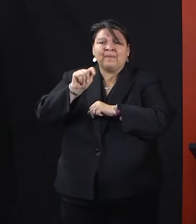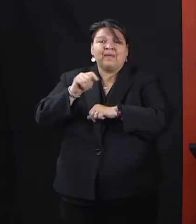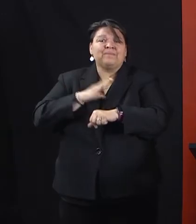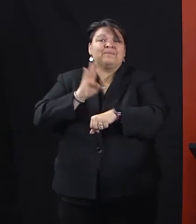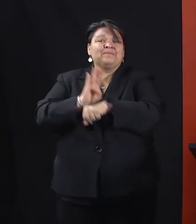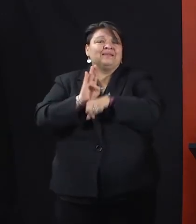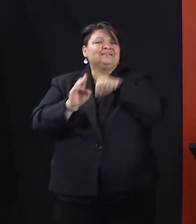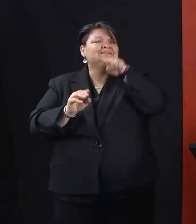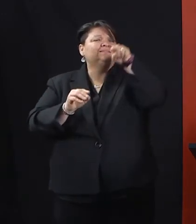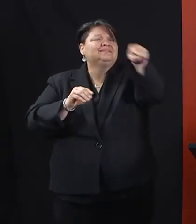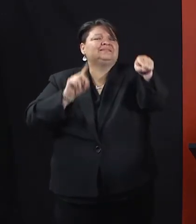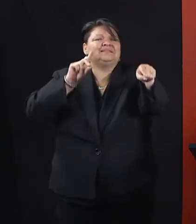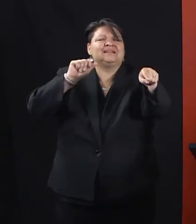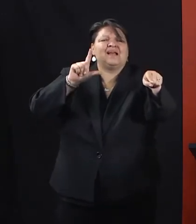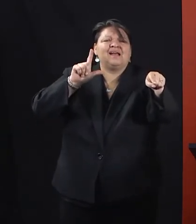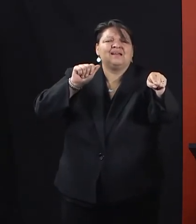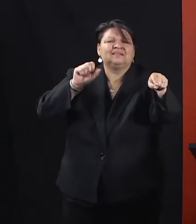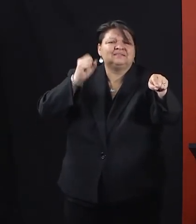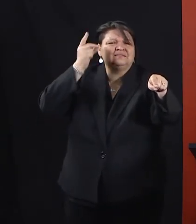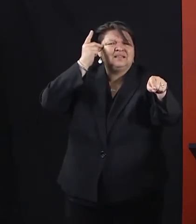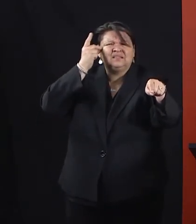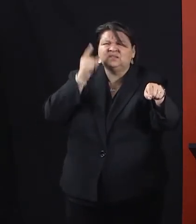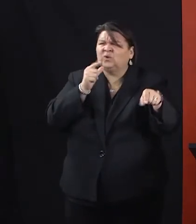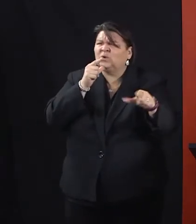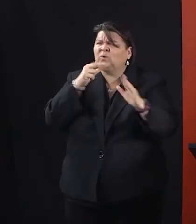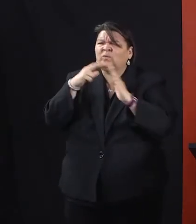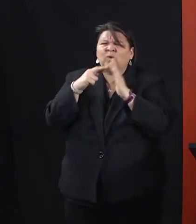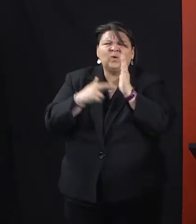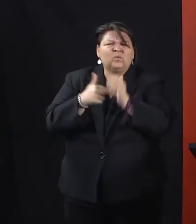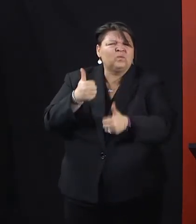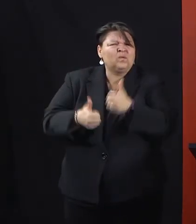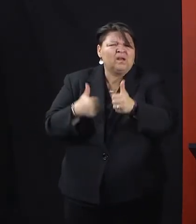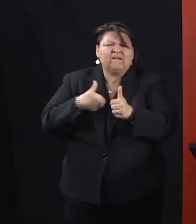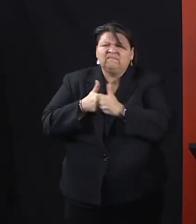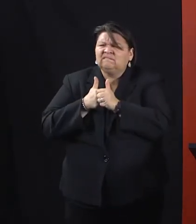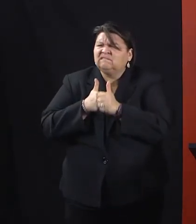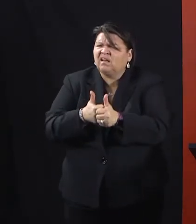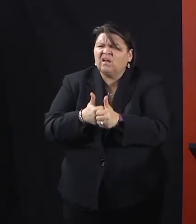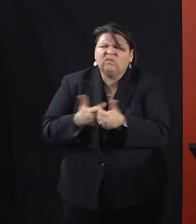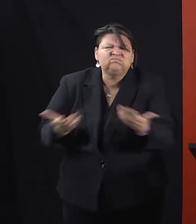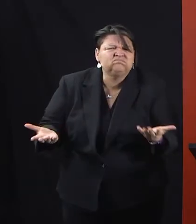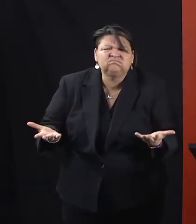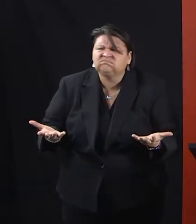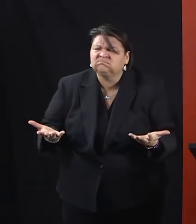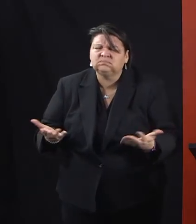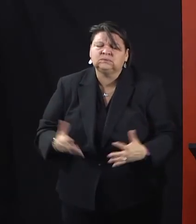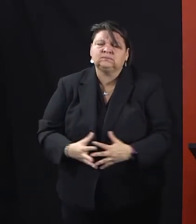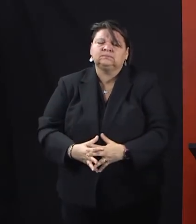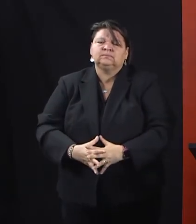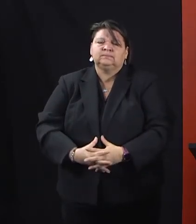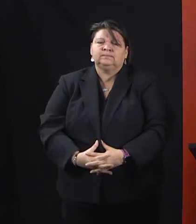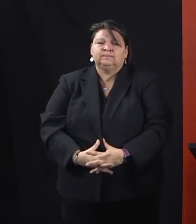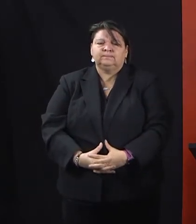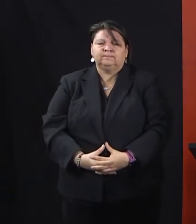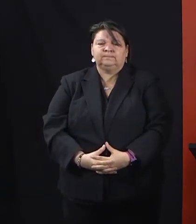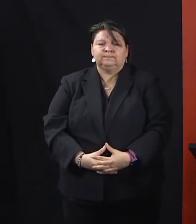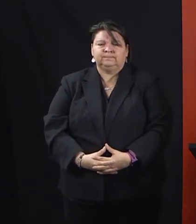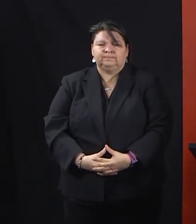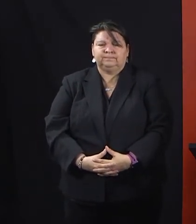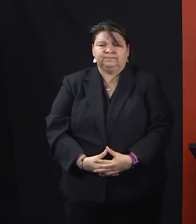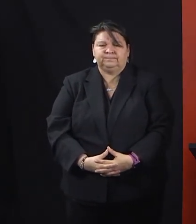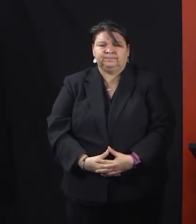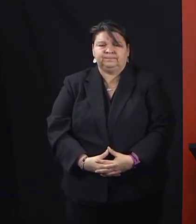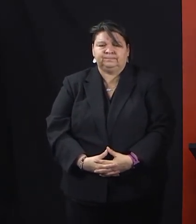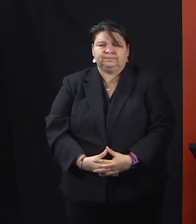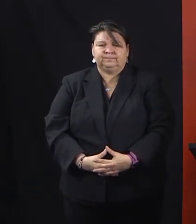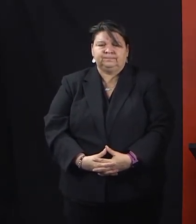muchos comercios, muchos negocios, no sabían si son o no son esenciales. Y es por eso que sabemos y entendemos que muchos de estos